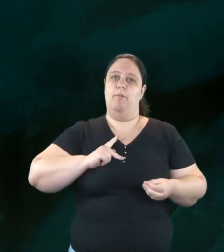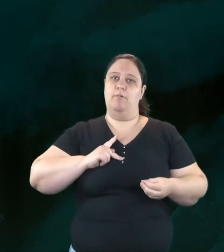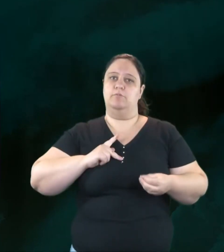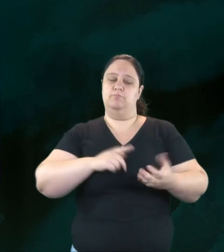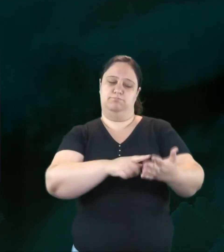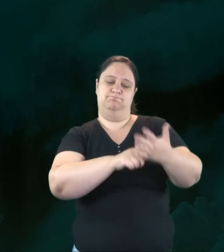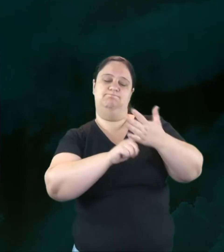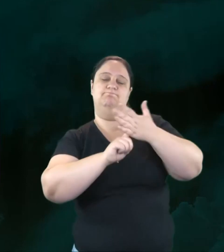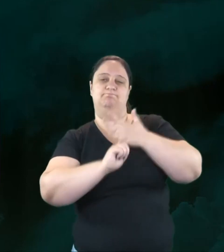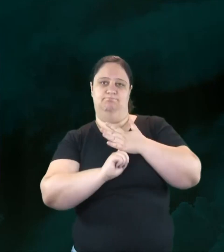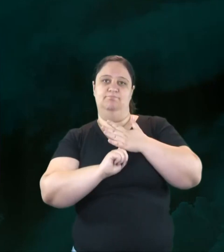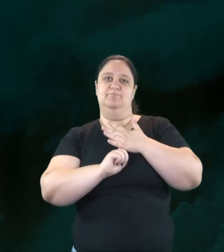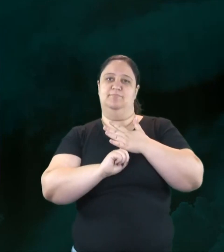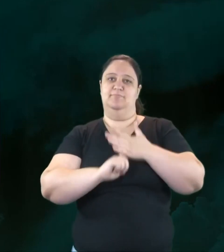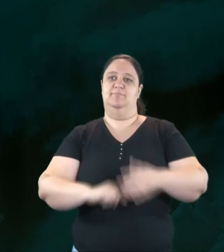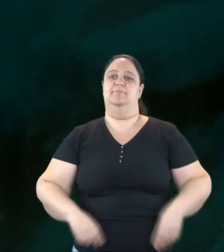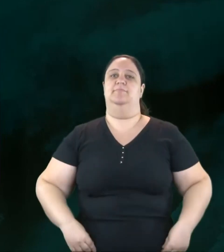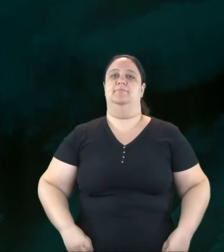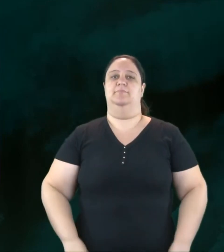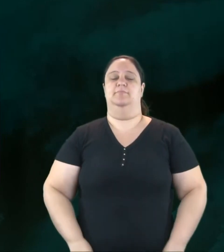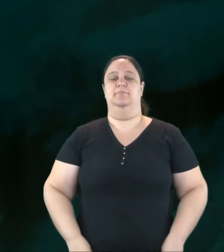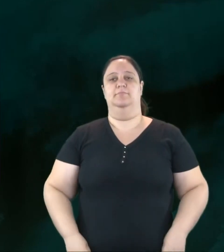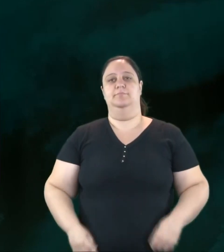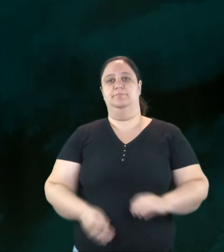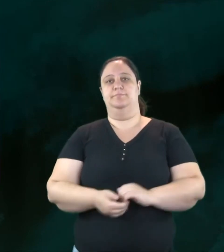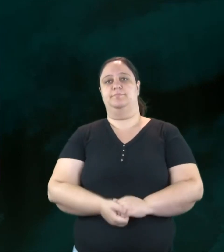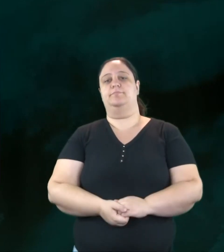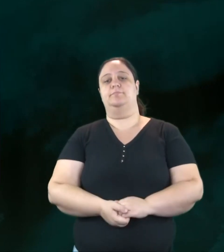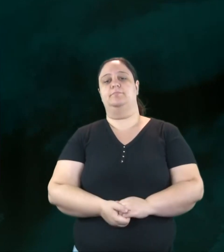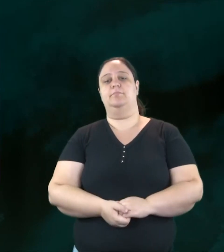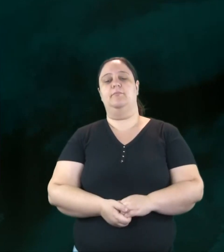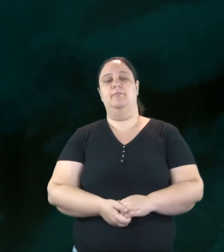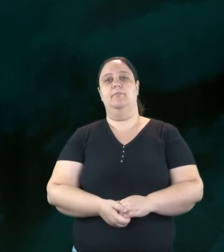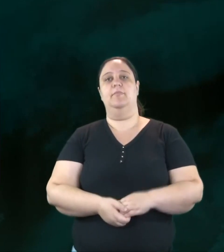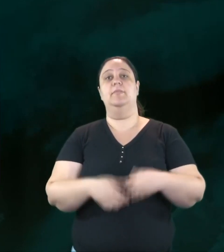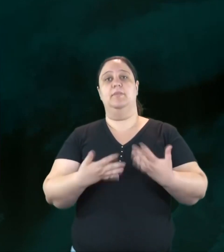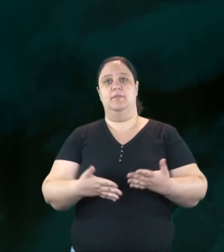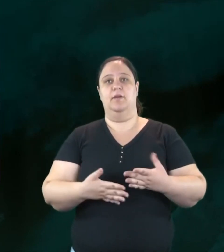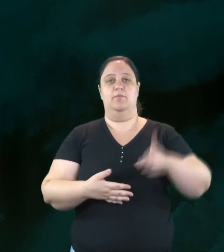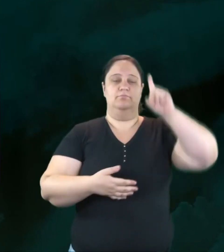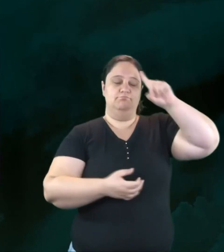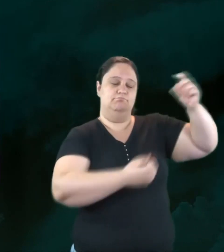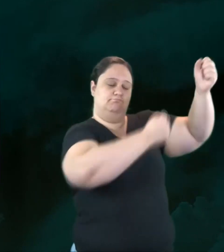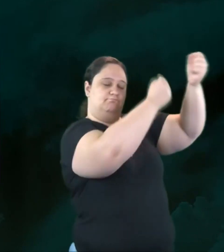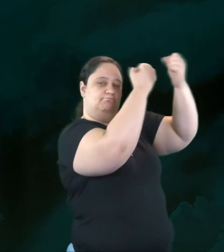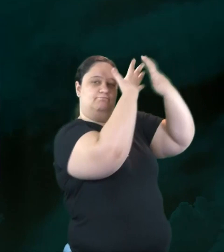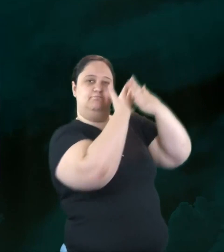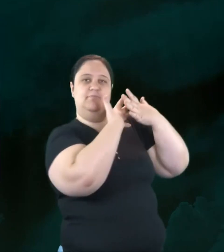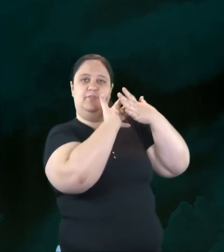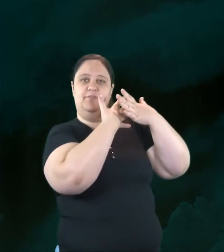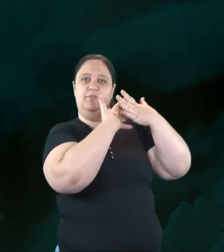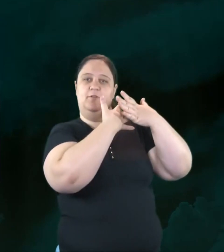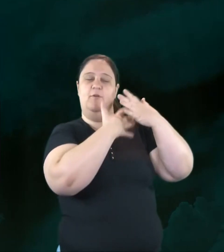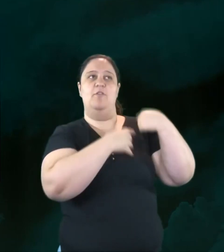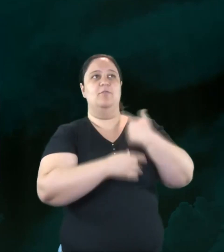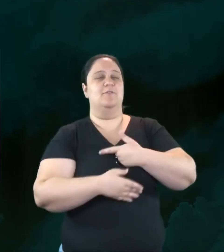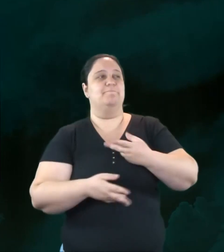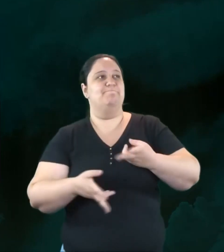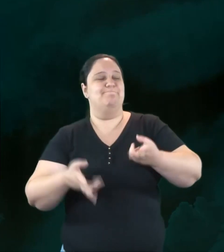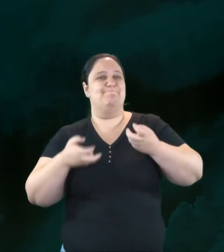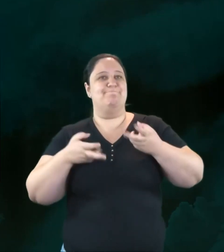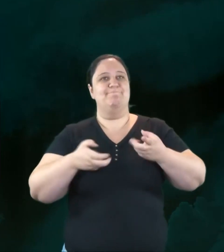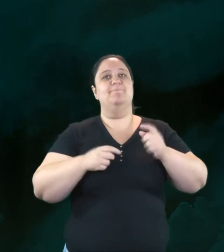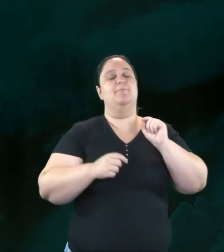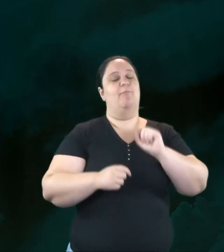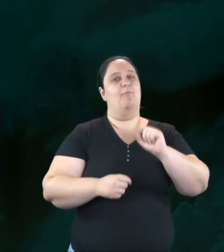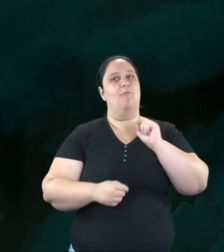profetas, esse mistério foi desvendado, e o desvendar desse mistério nos fez ver que o que Deus